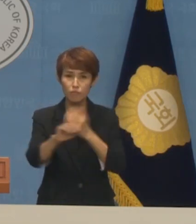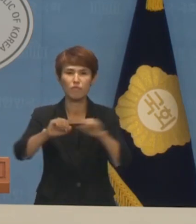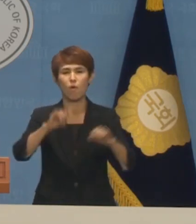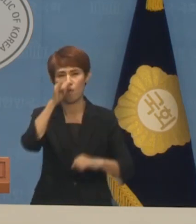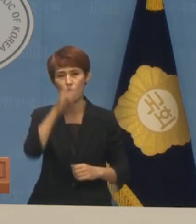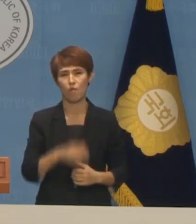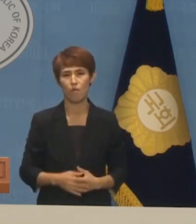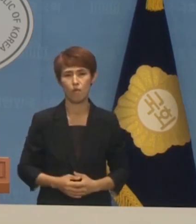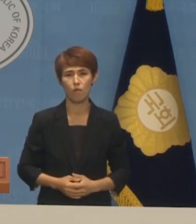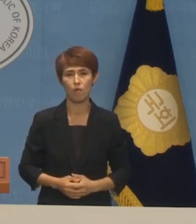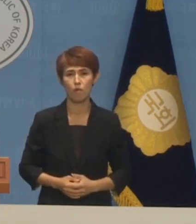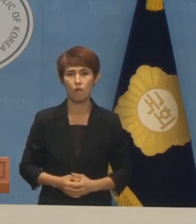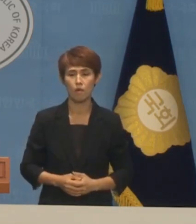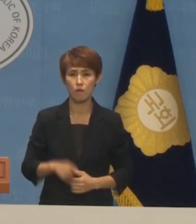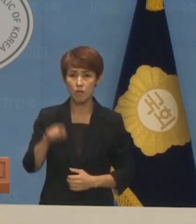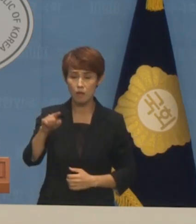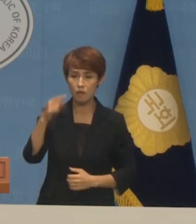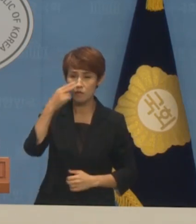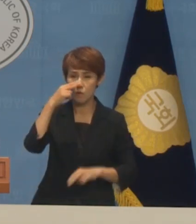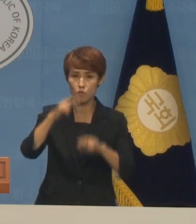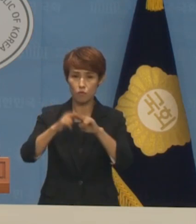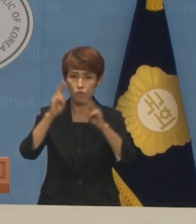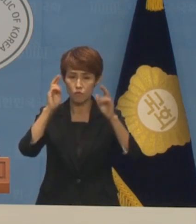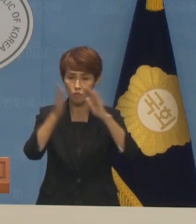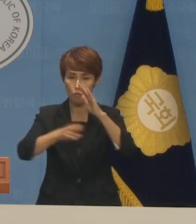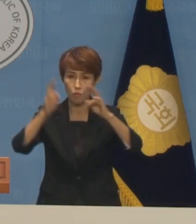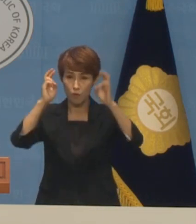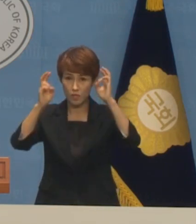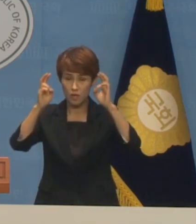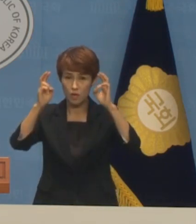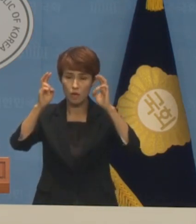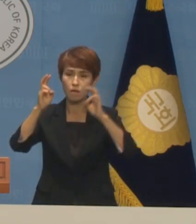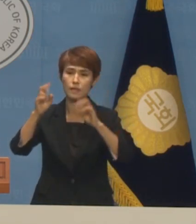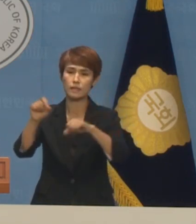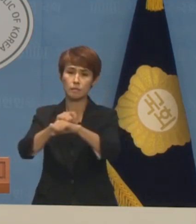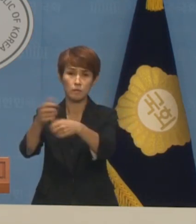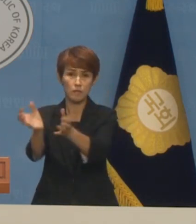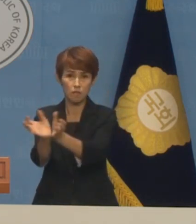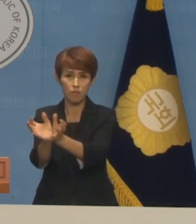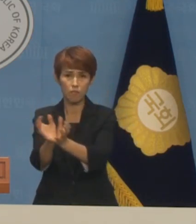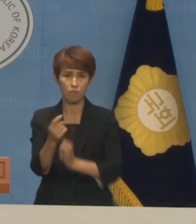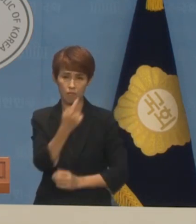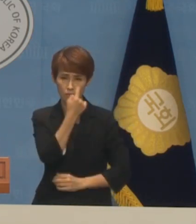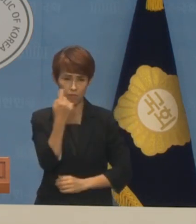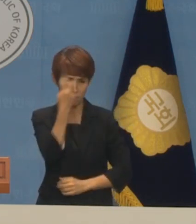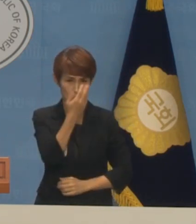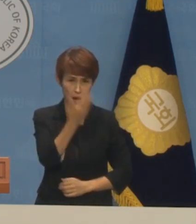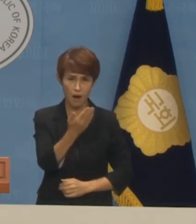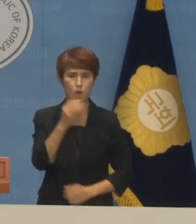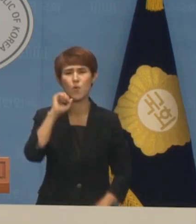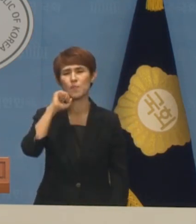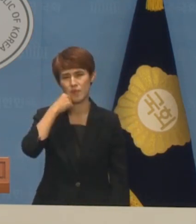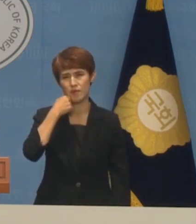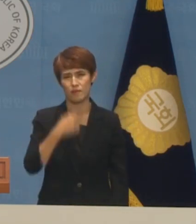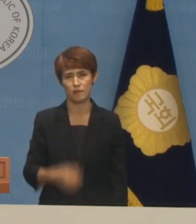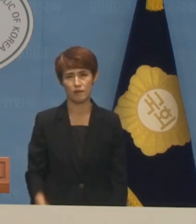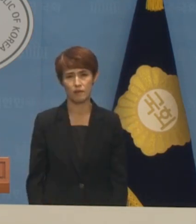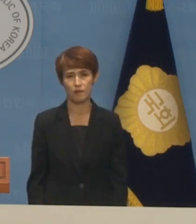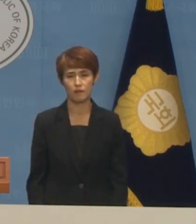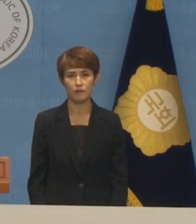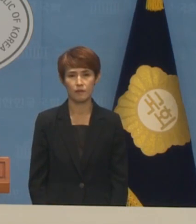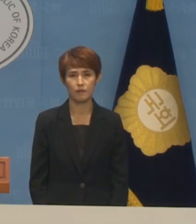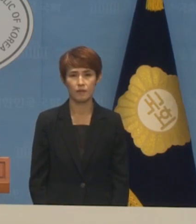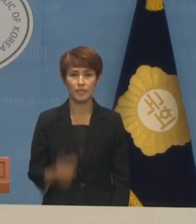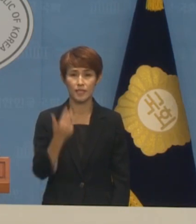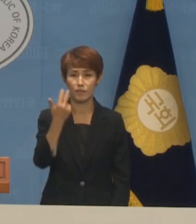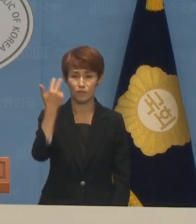내 대응 TF로는 제대로 된 검증과 감시가 어렵습니다. 지난주 국회에서 열린 동해 심해 석유가스